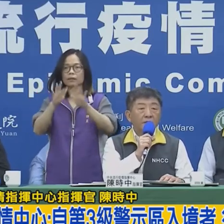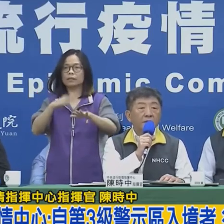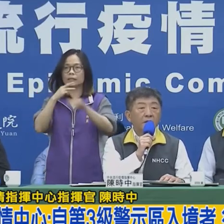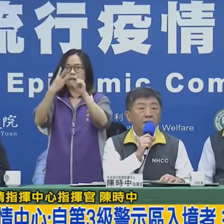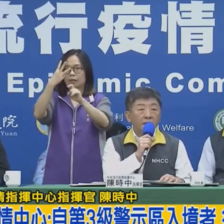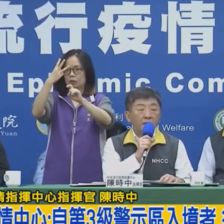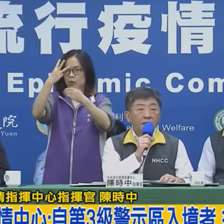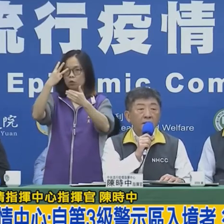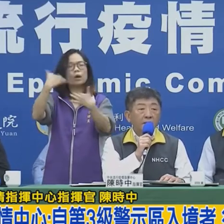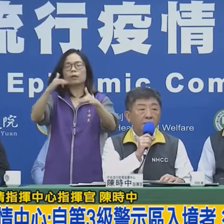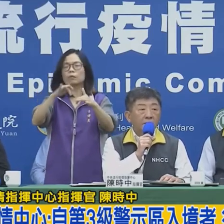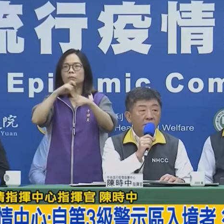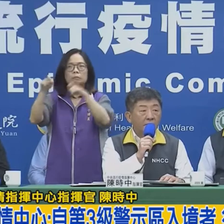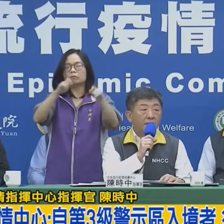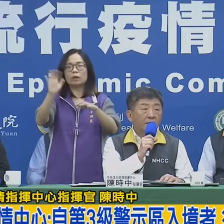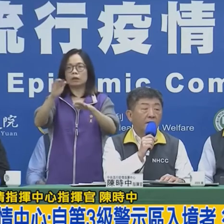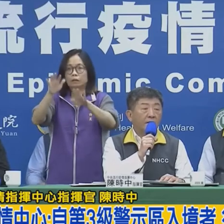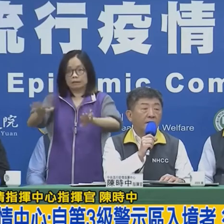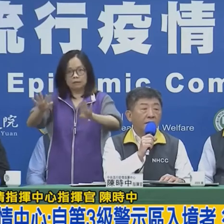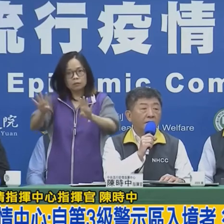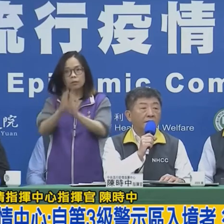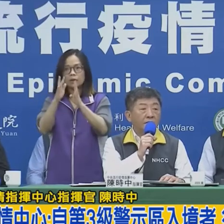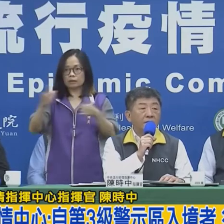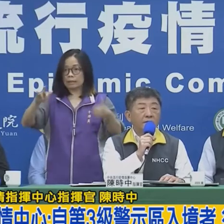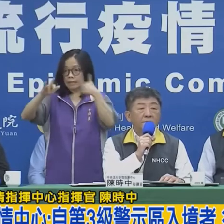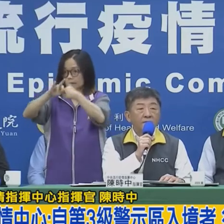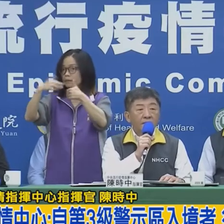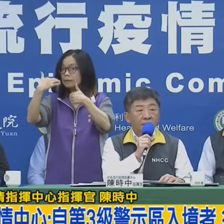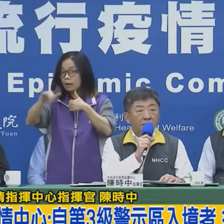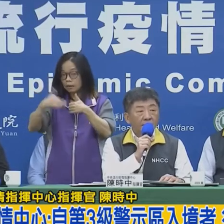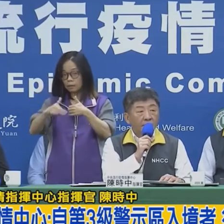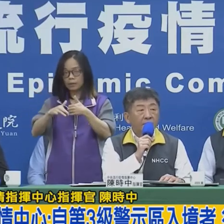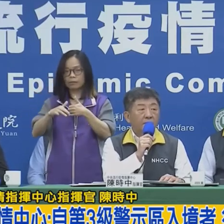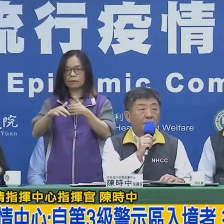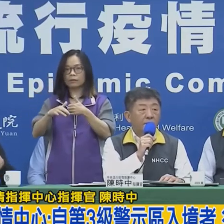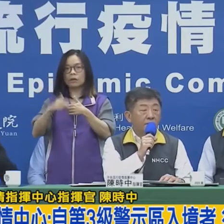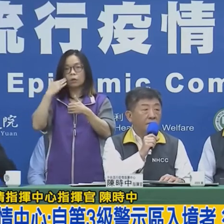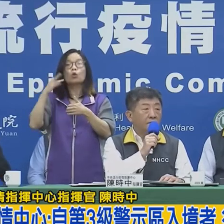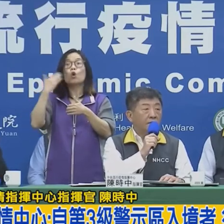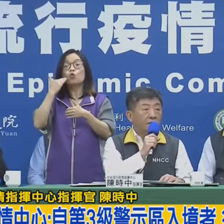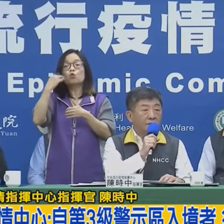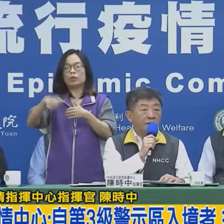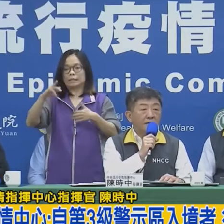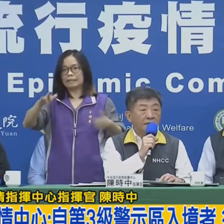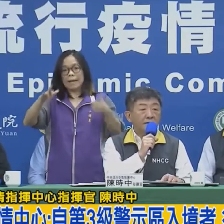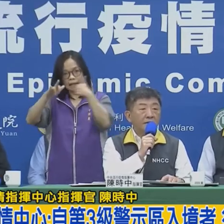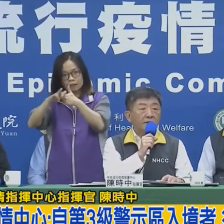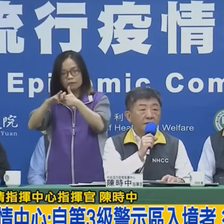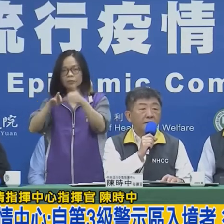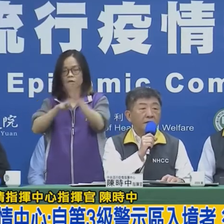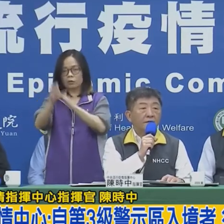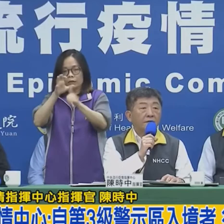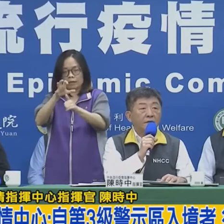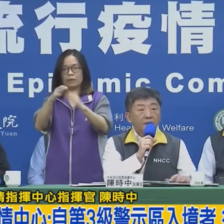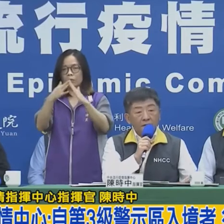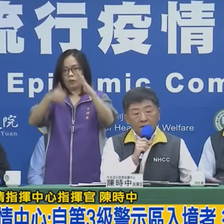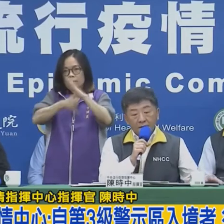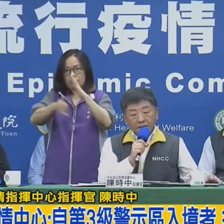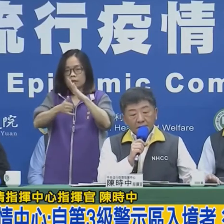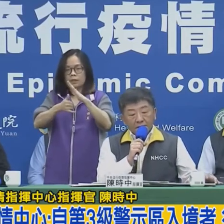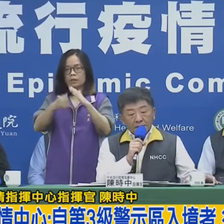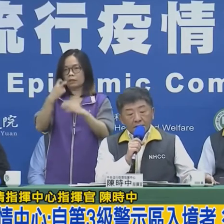到3月19号了就从现在未登机的再登机，我们就进入一个居家检疫14天。